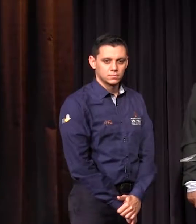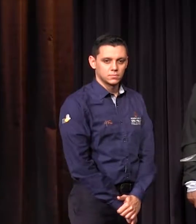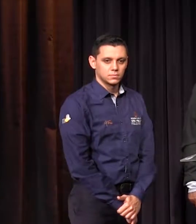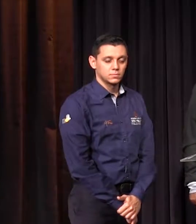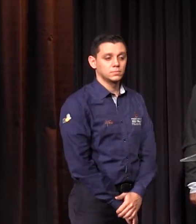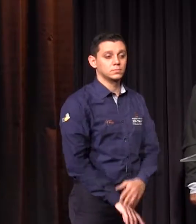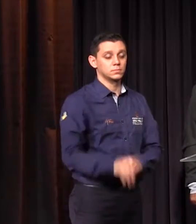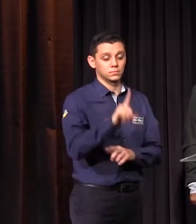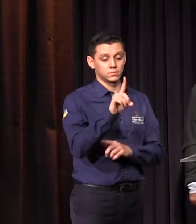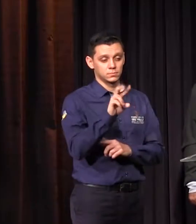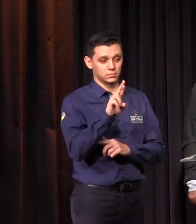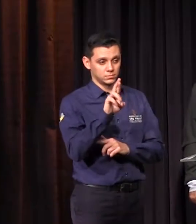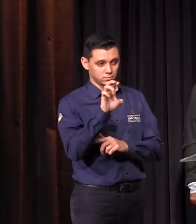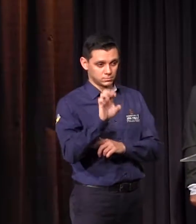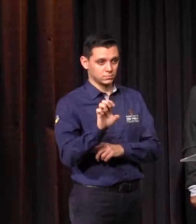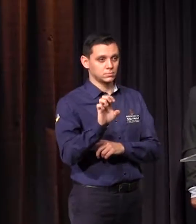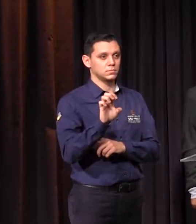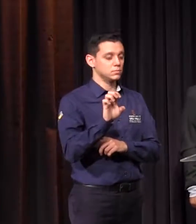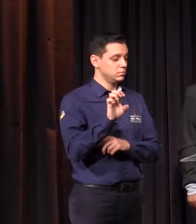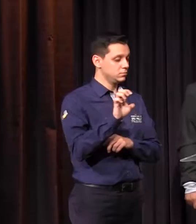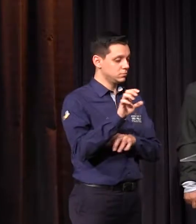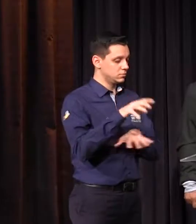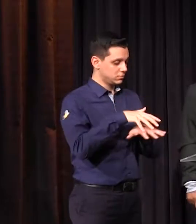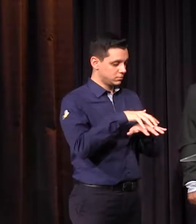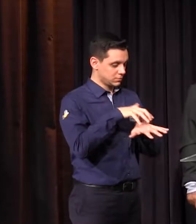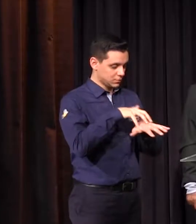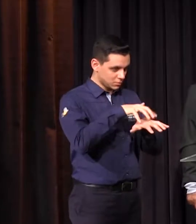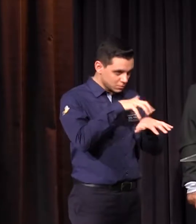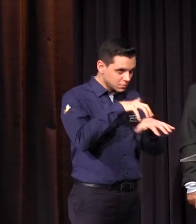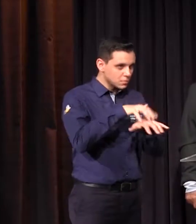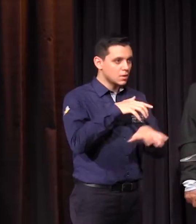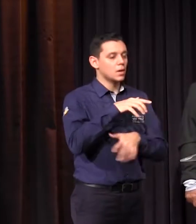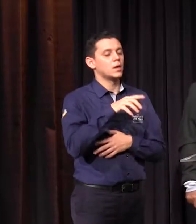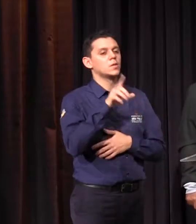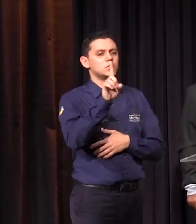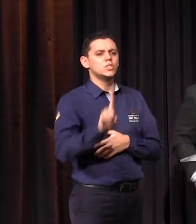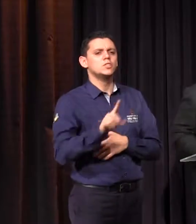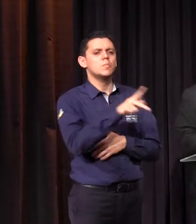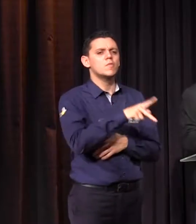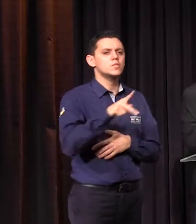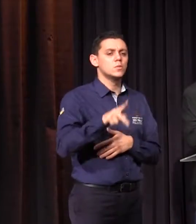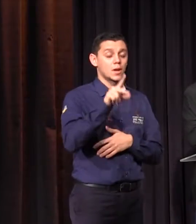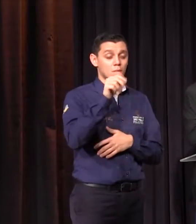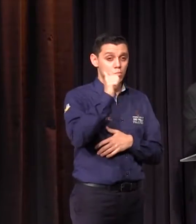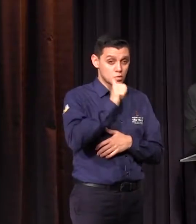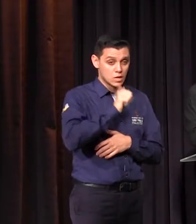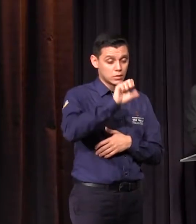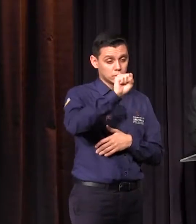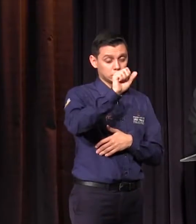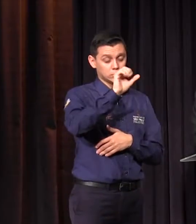pela diretoria regional de educação de santo amaro o dirigente o professor professora sônia aparecida